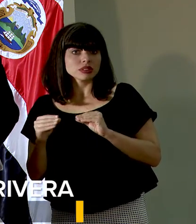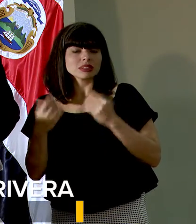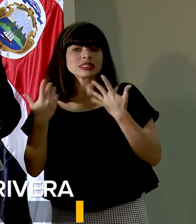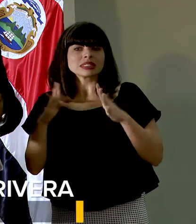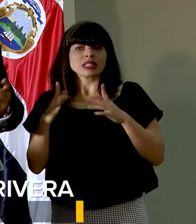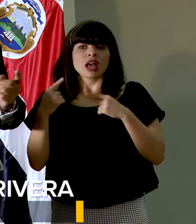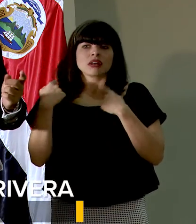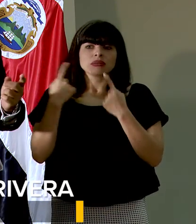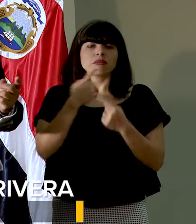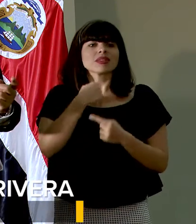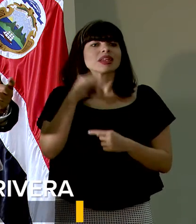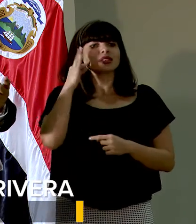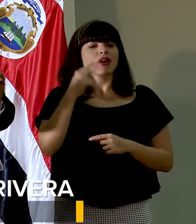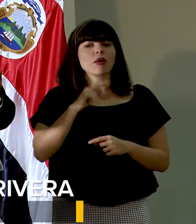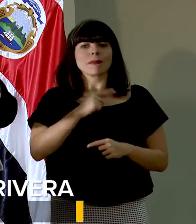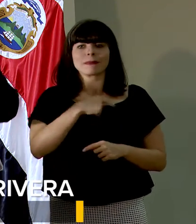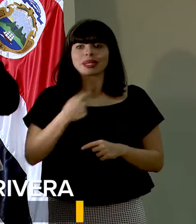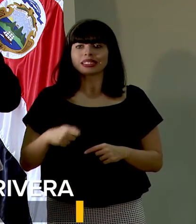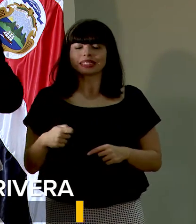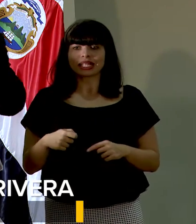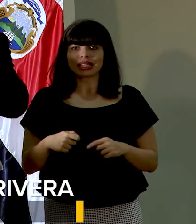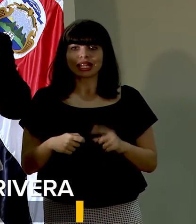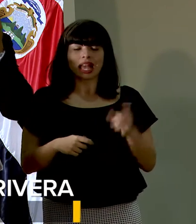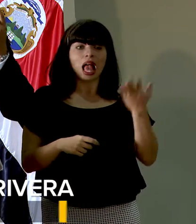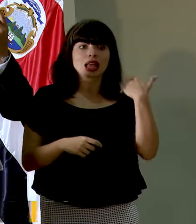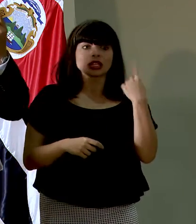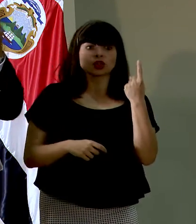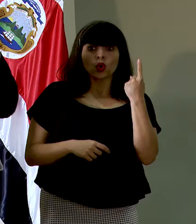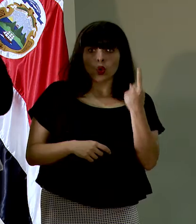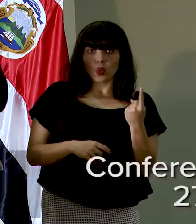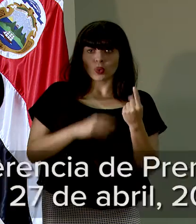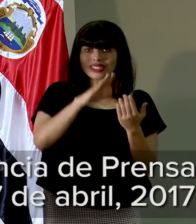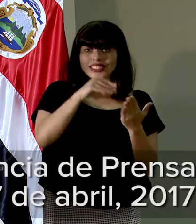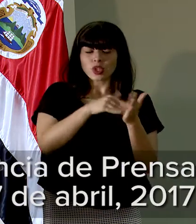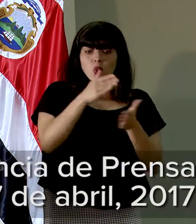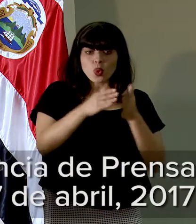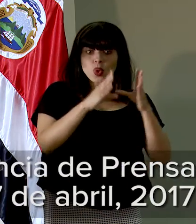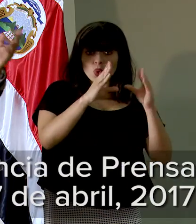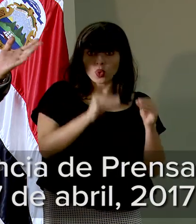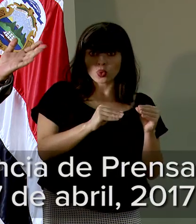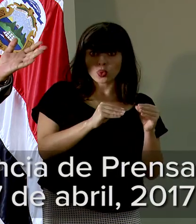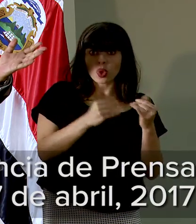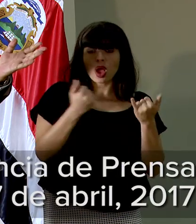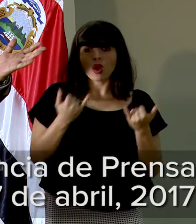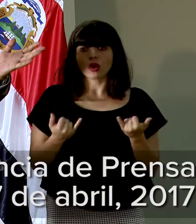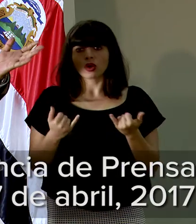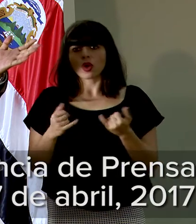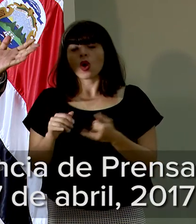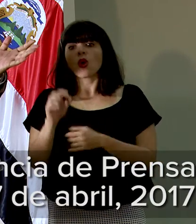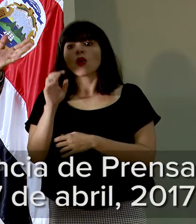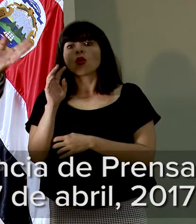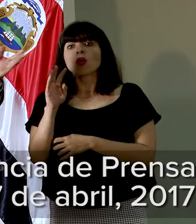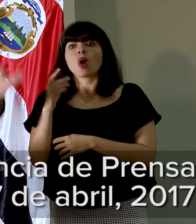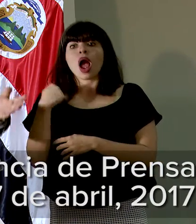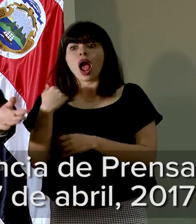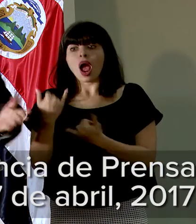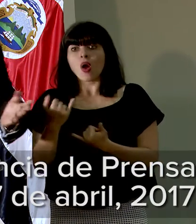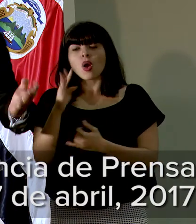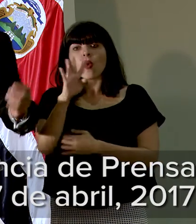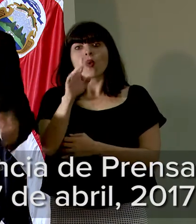Y hemos pasado, me decía la señora vicepresidenta, de un centro de cuidado nocturno a otro, a uno donde